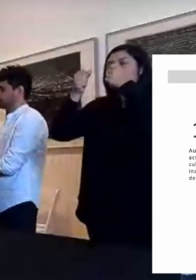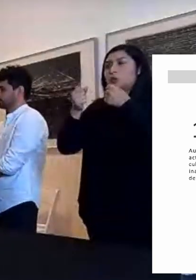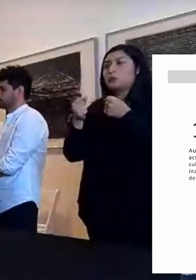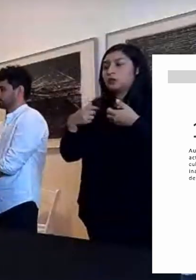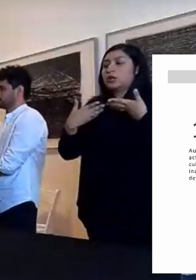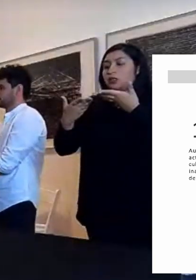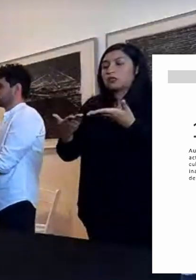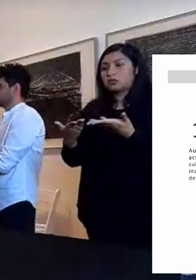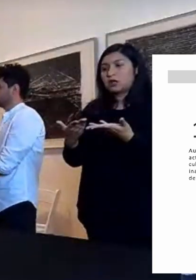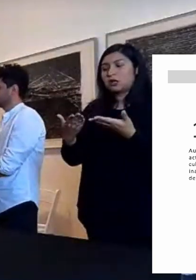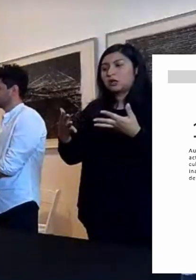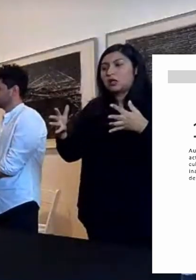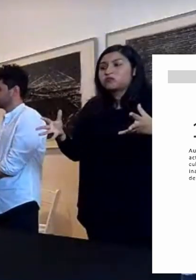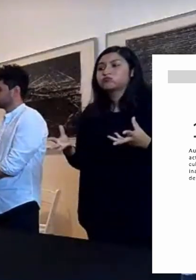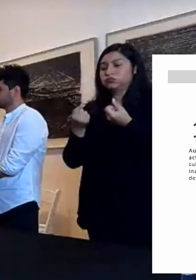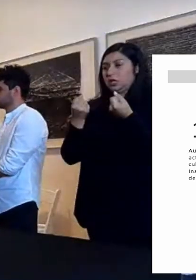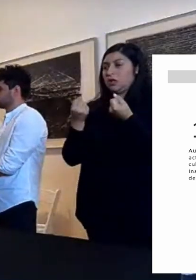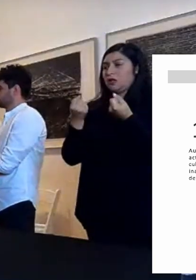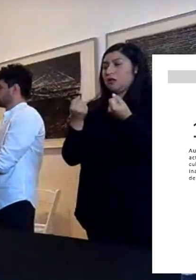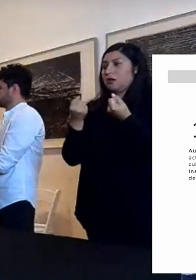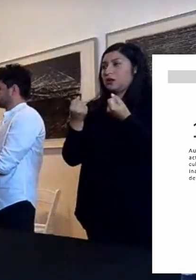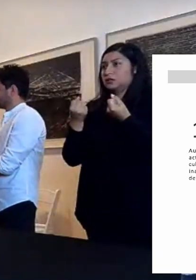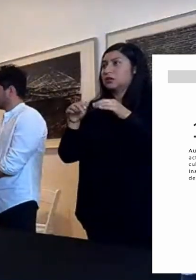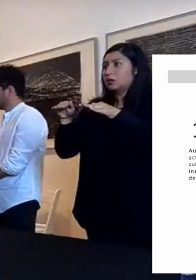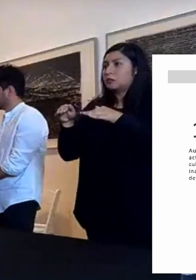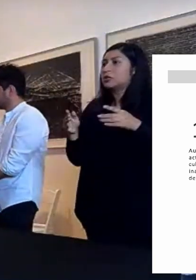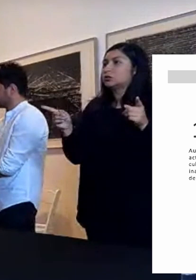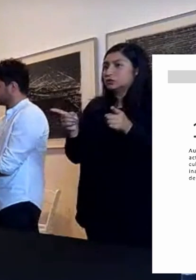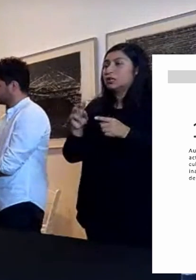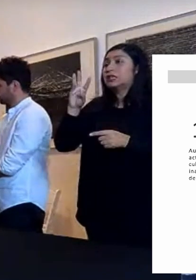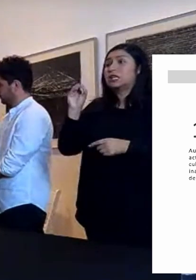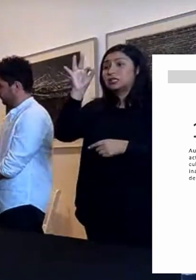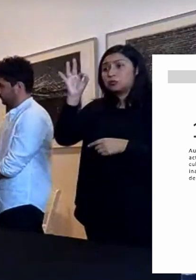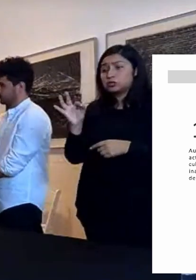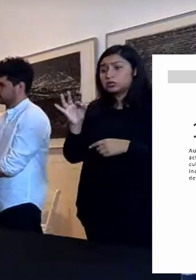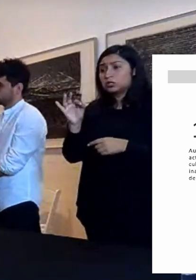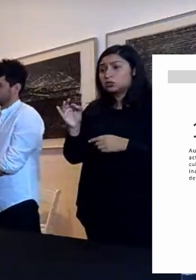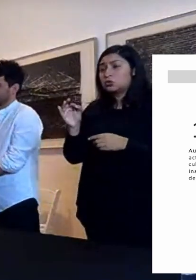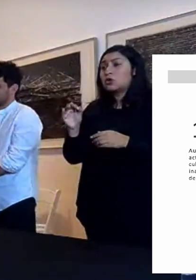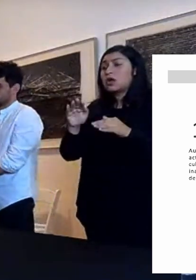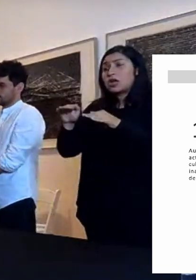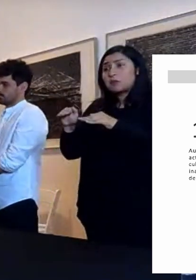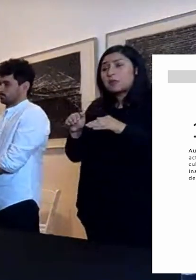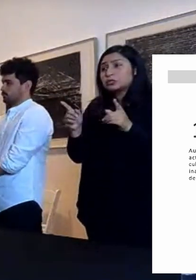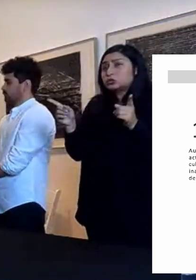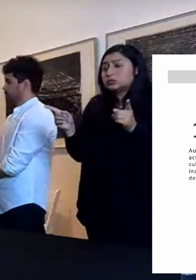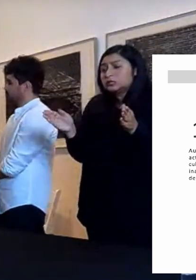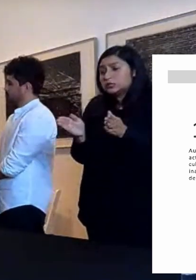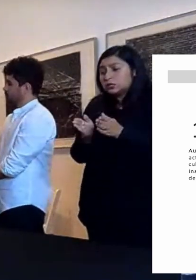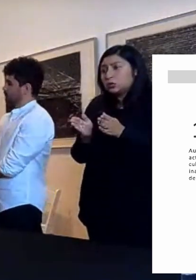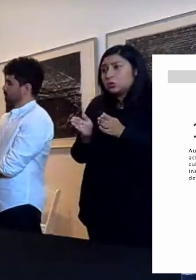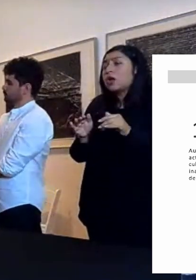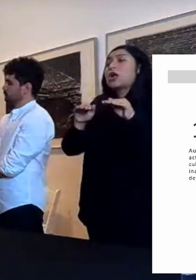un empuje a los espacios más chicos. Este 30% es principalmente de los espacios más chicos. Los espacios grandes han